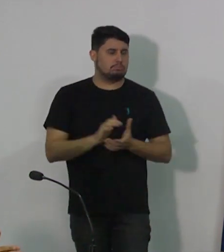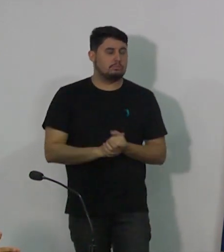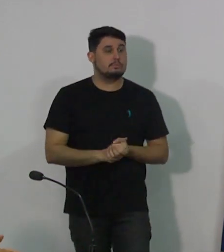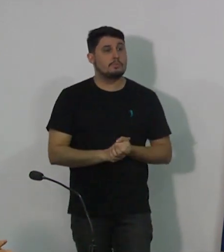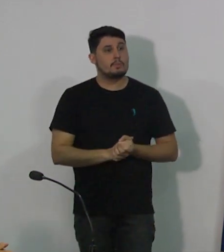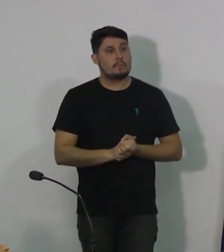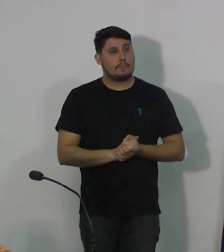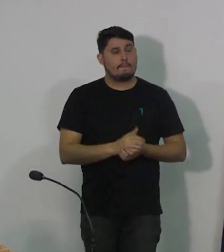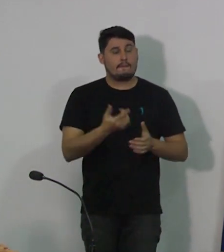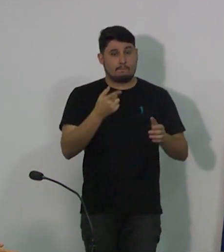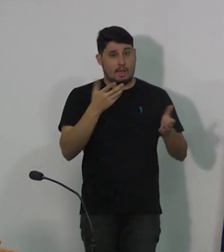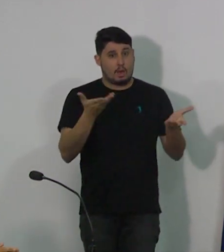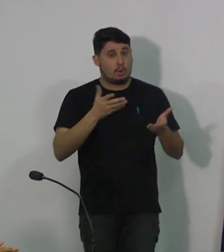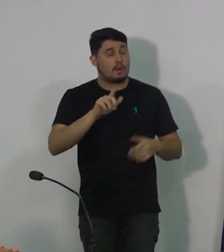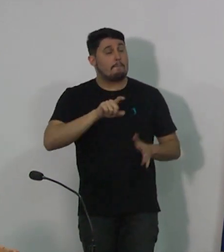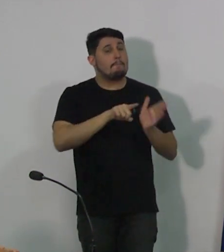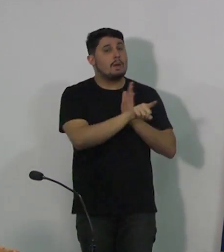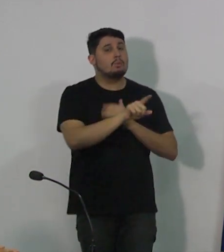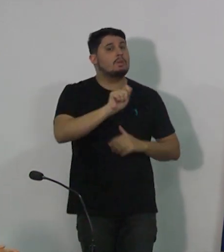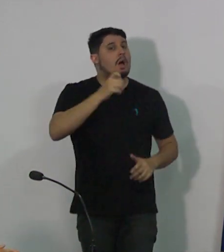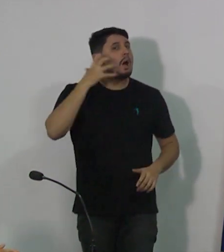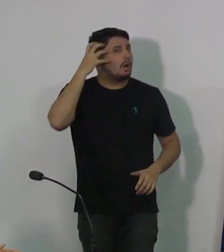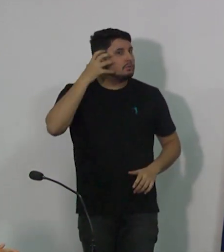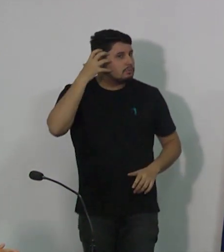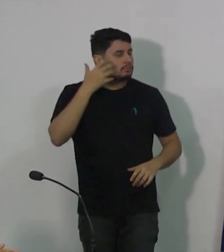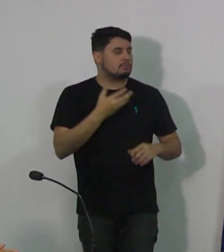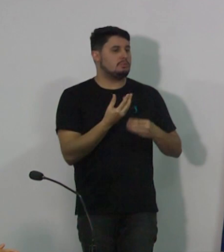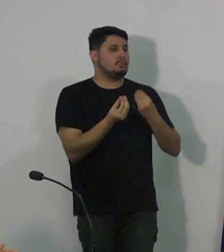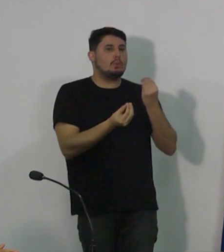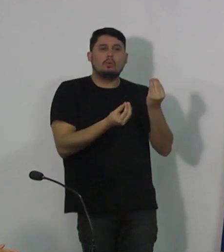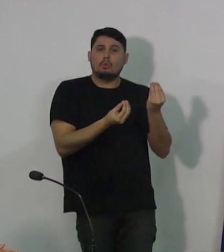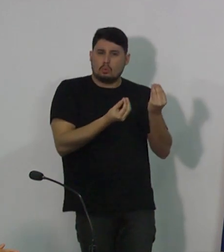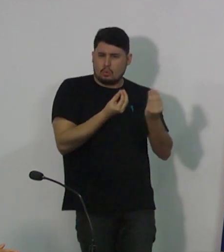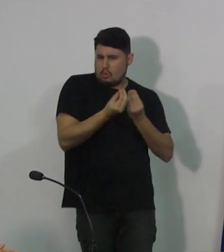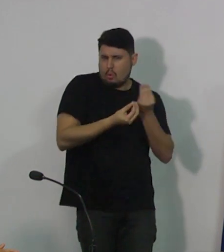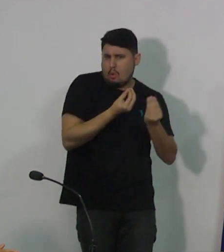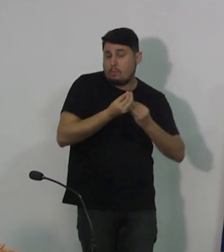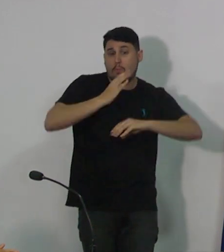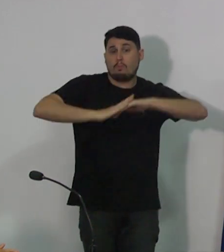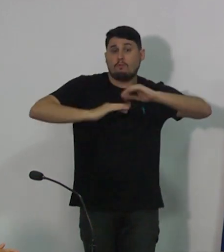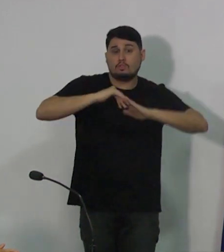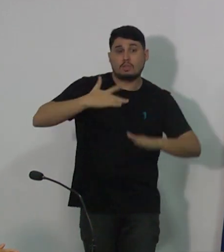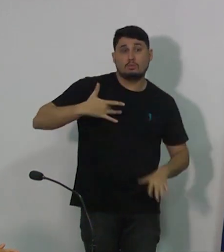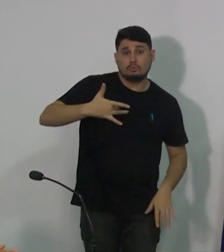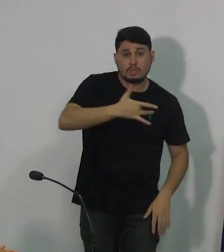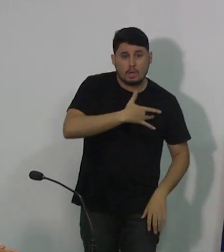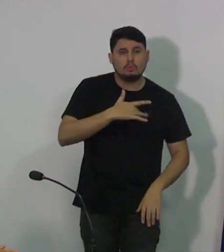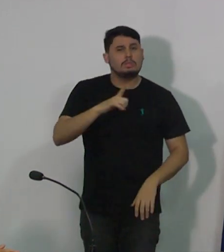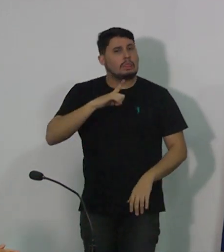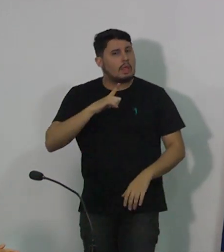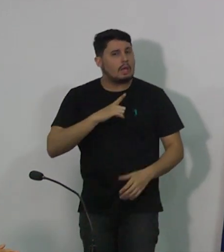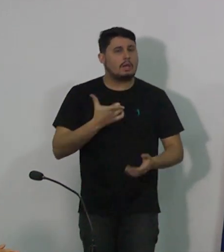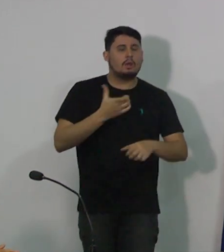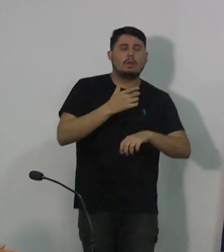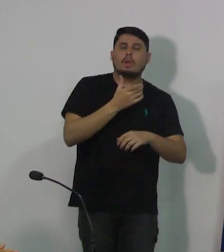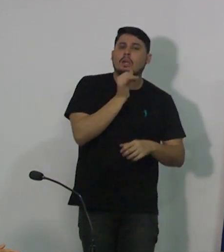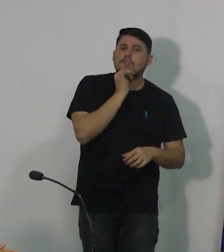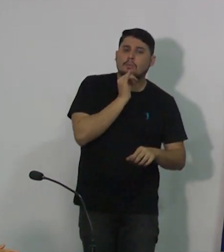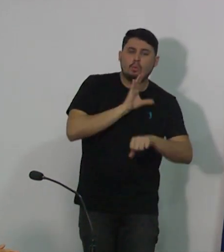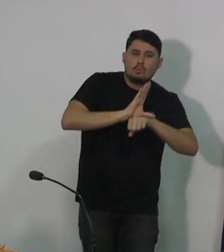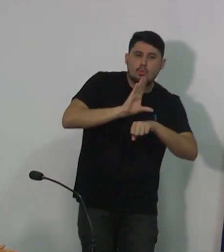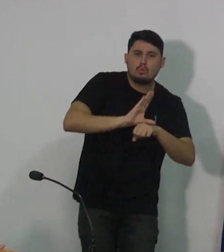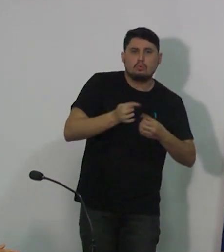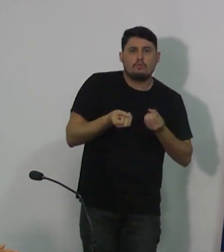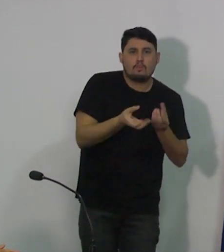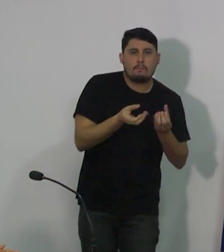os profissionais de saúde do município estão sendo orientados para atender um possível aumento da demanda de pacientes com sintomas querendo